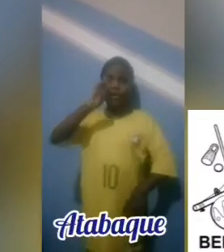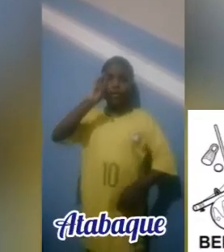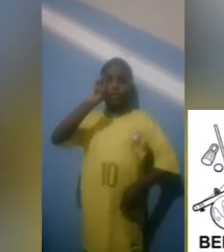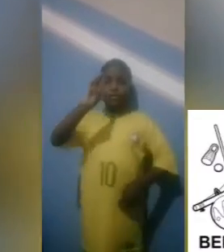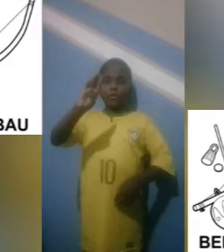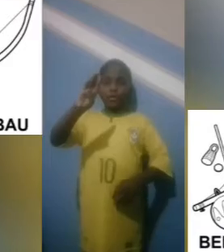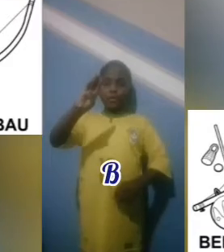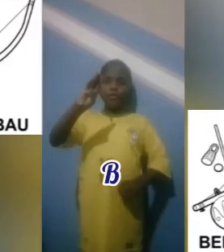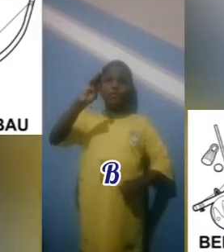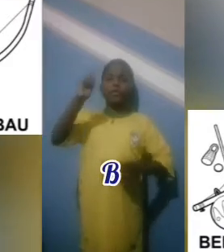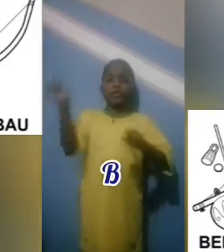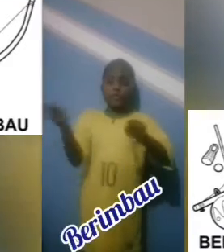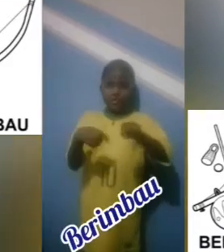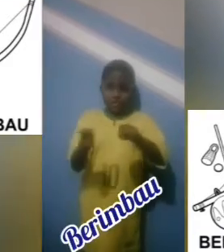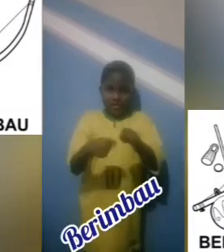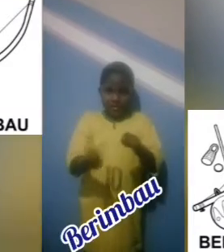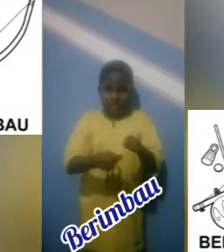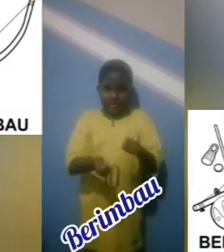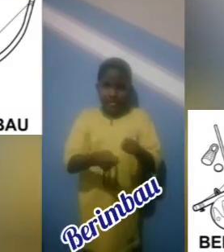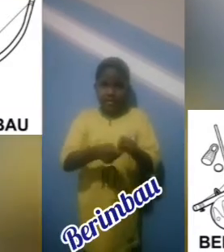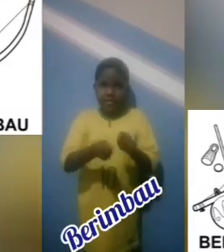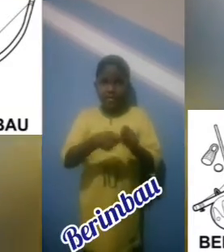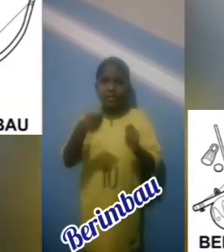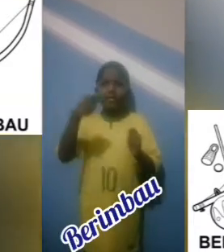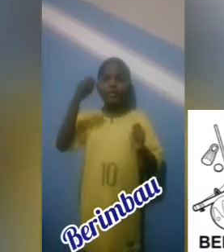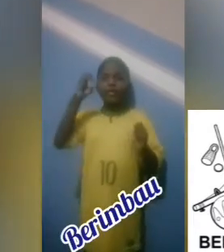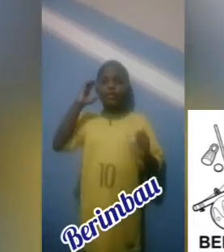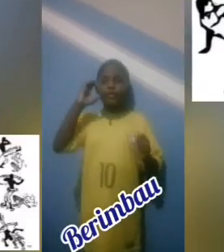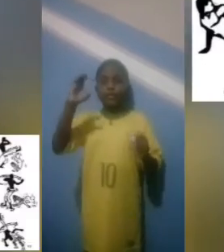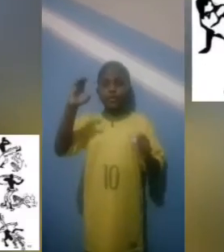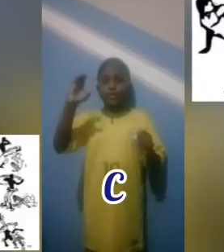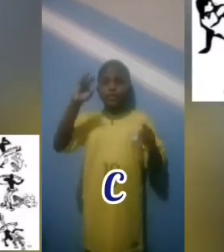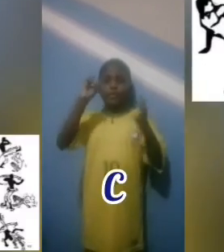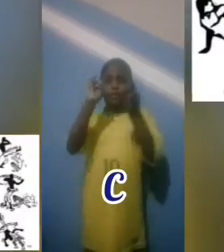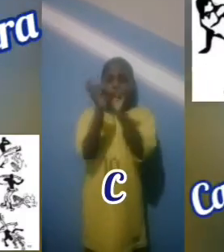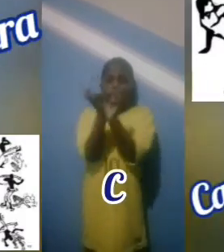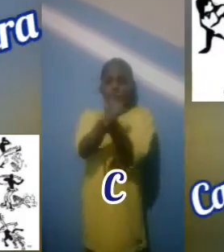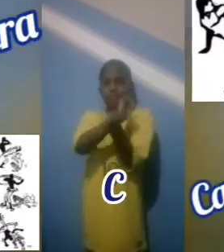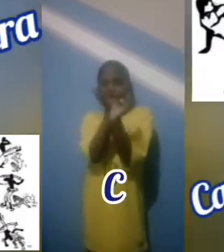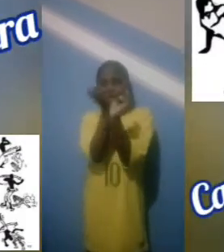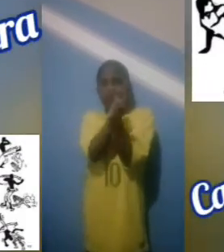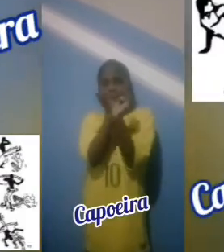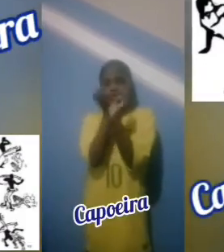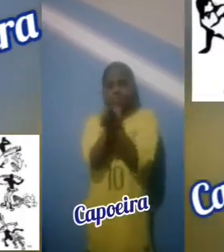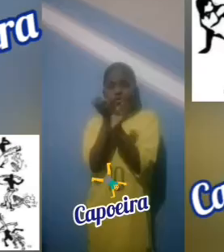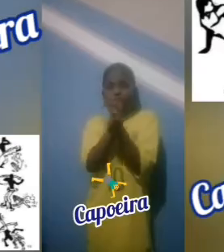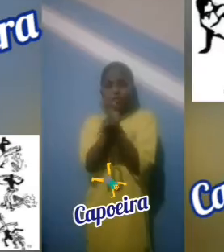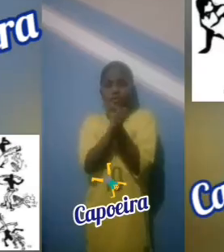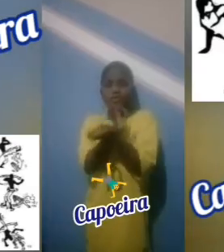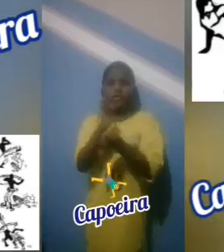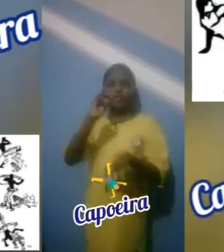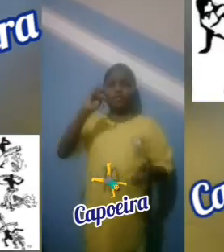B de berimbau, é o C de capoeira, é o A